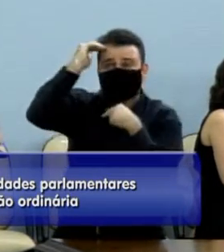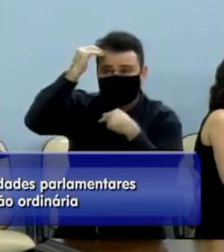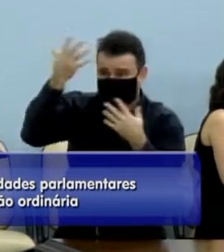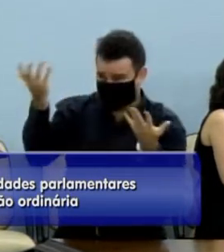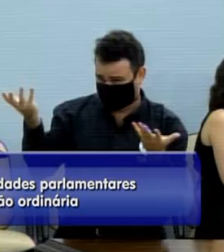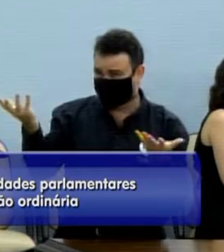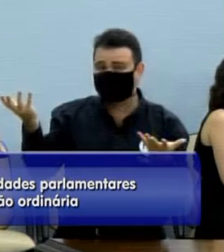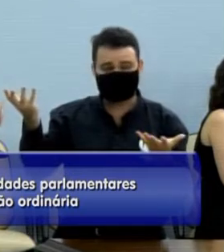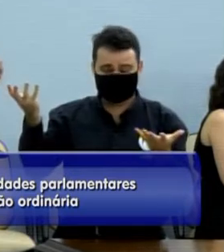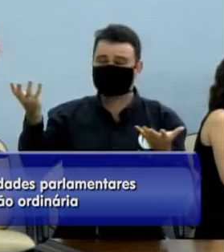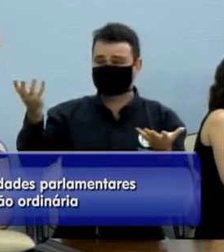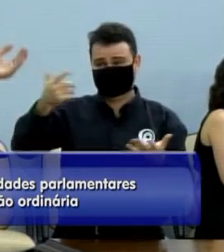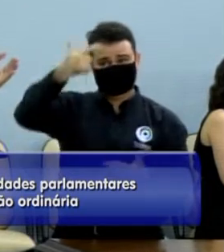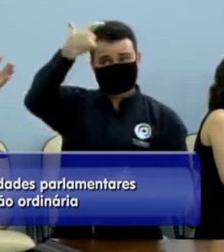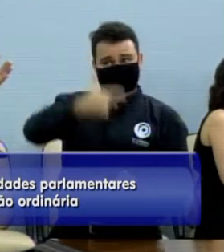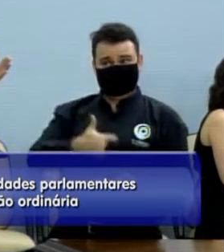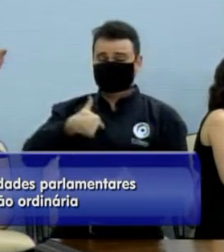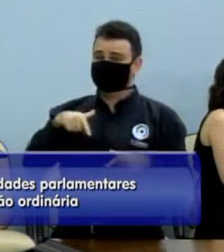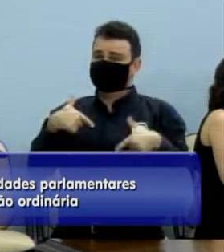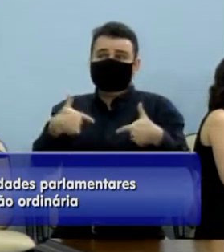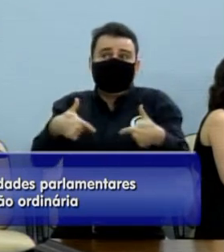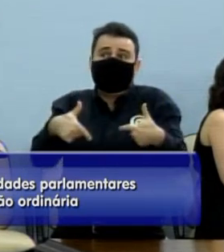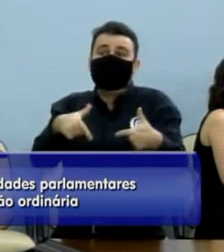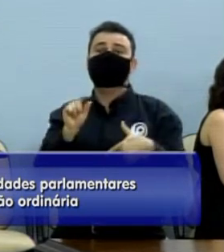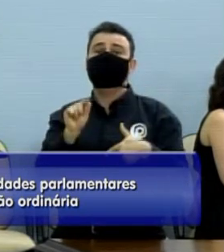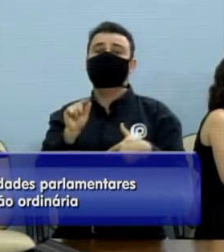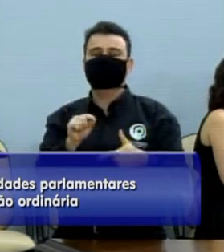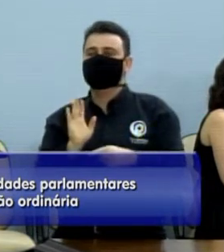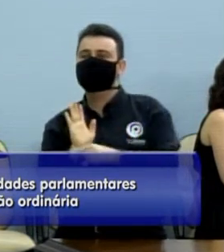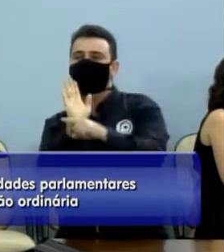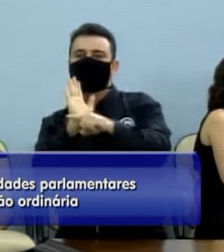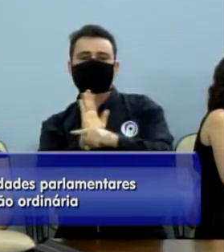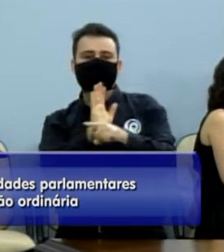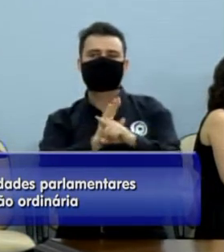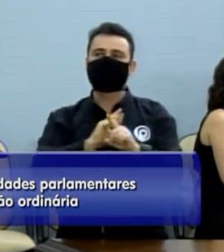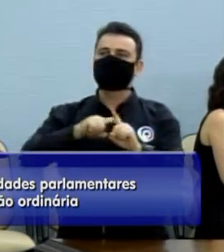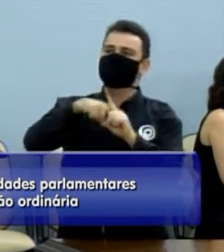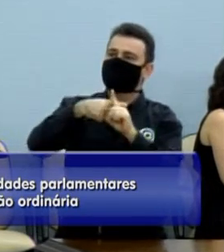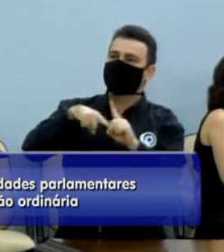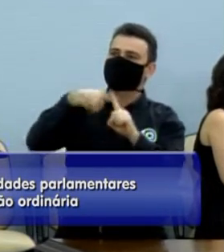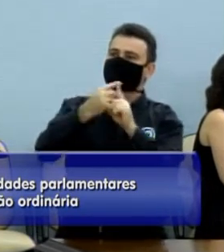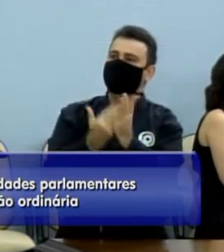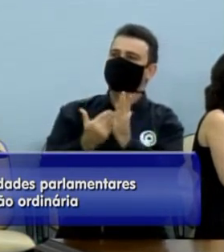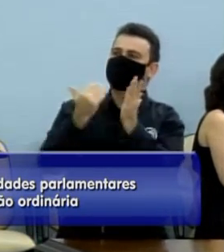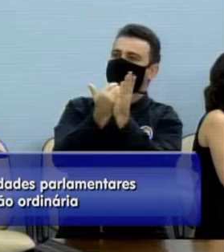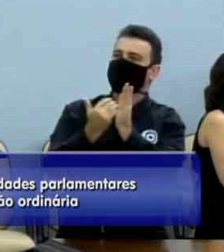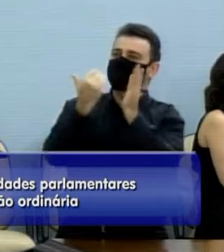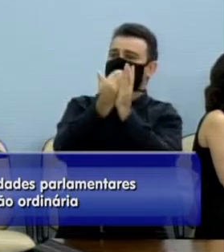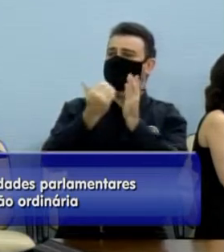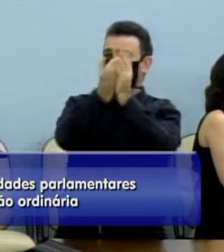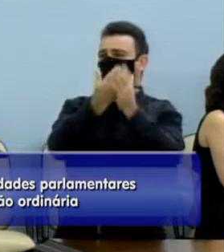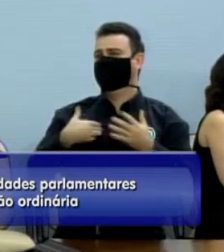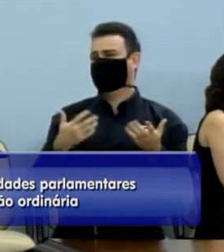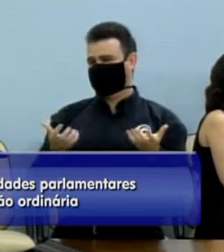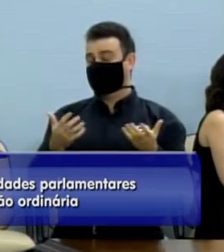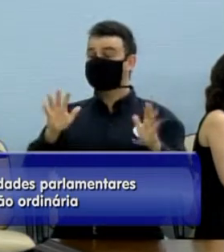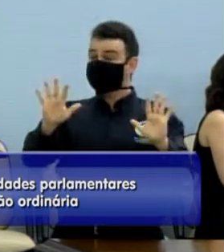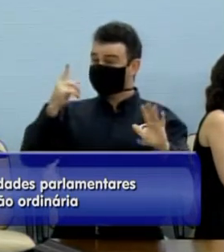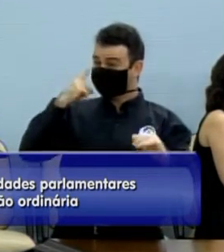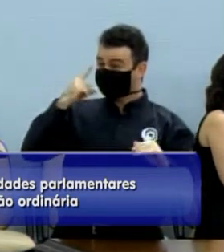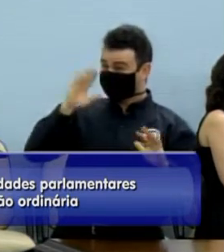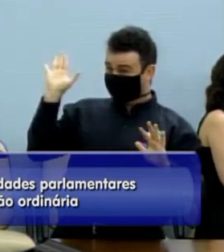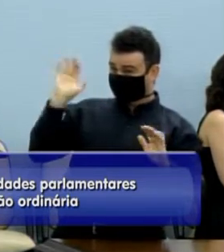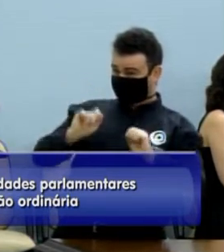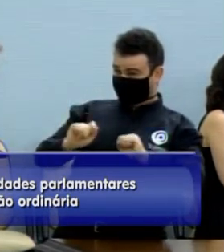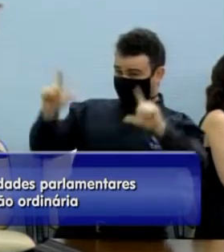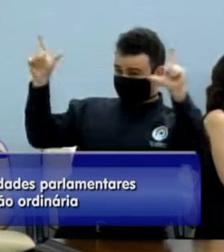a gente somar. Tem condições de colocar na tela, por gentileza? Esse levantamento, eu não sei se